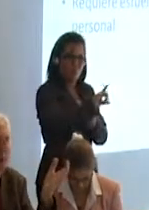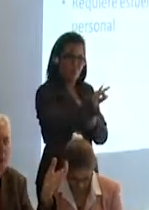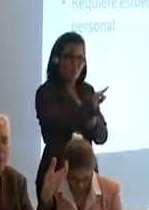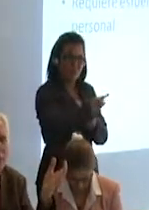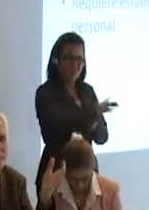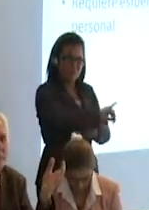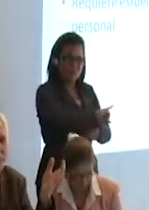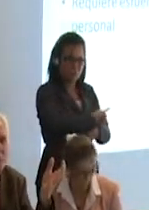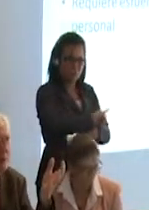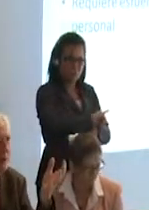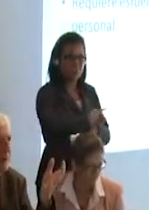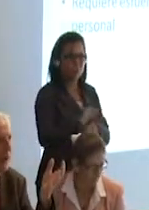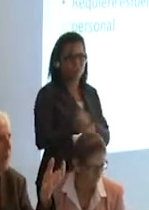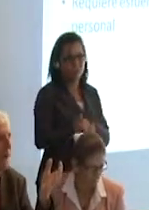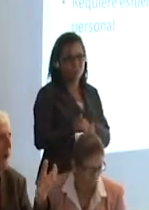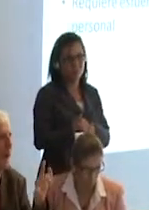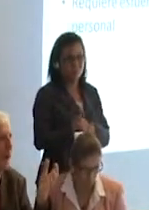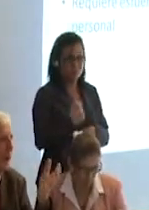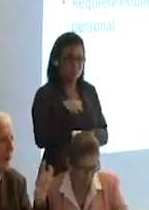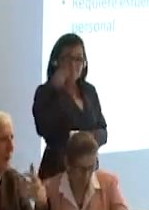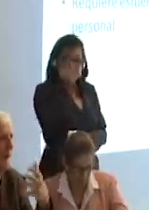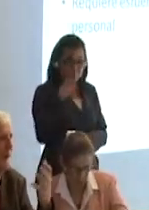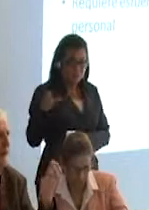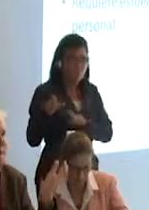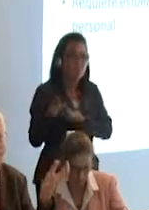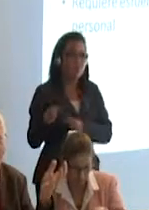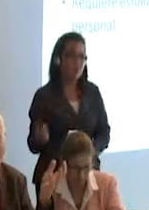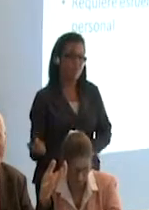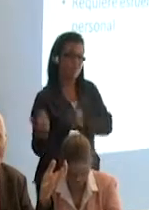Y este personal también